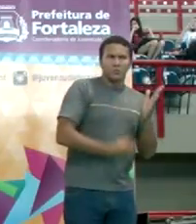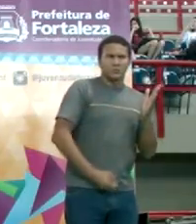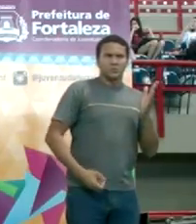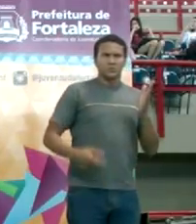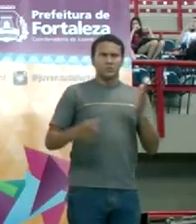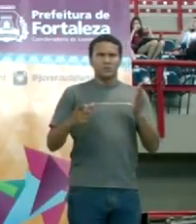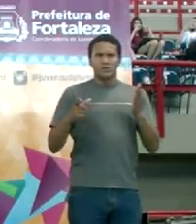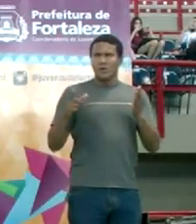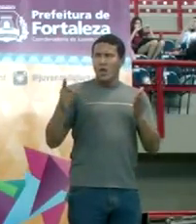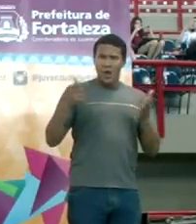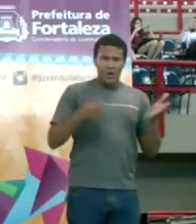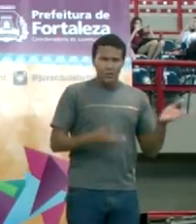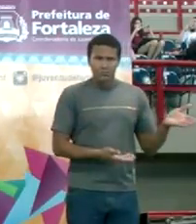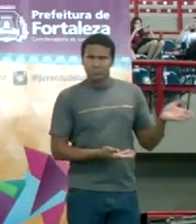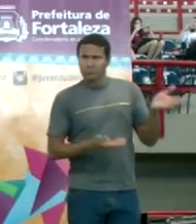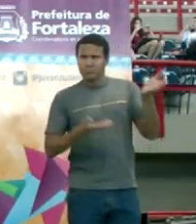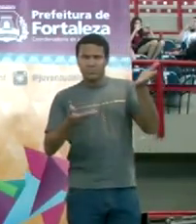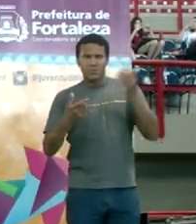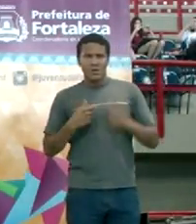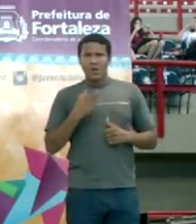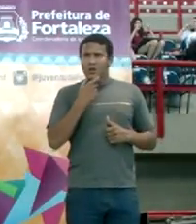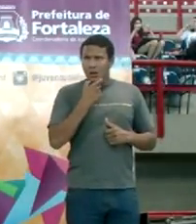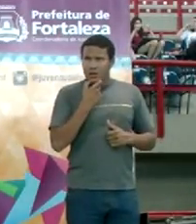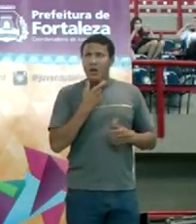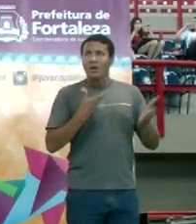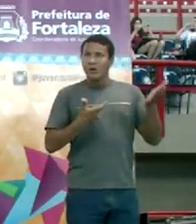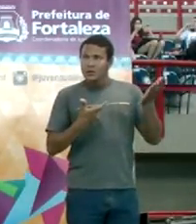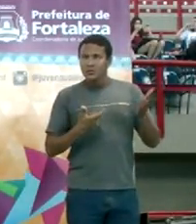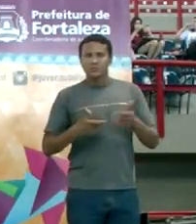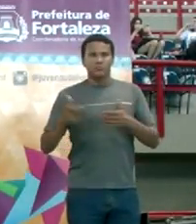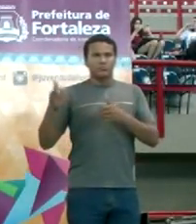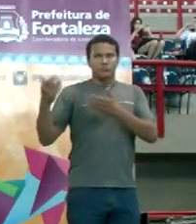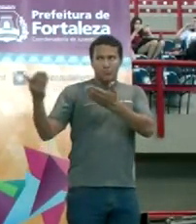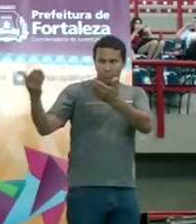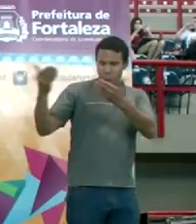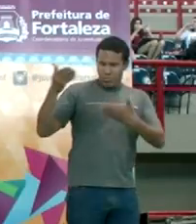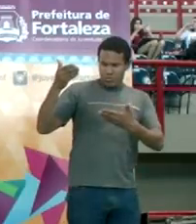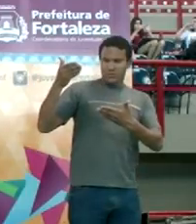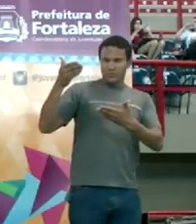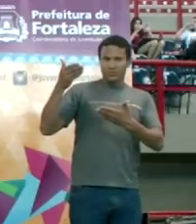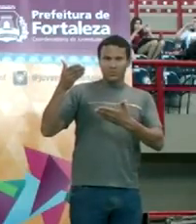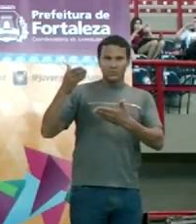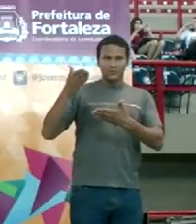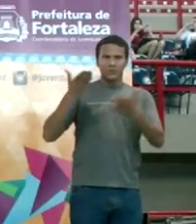que a Inglaterra ganhasse, mas depois os argentinos, né,